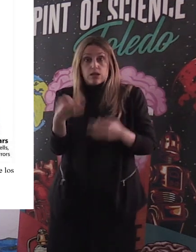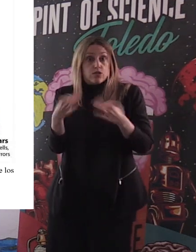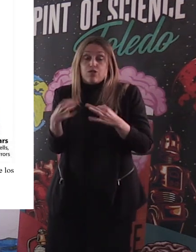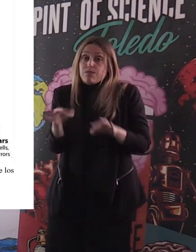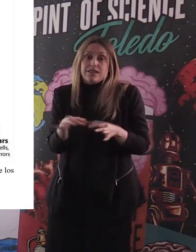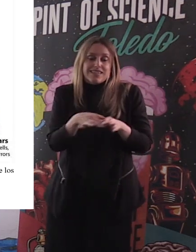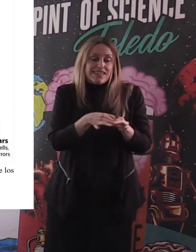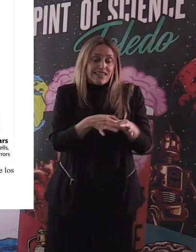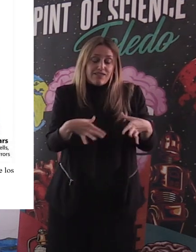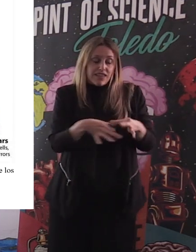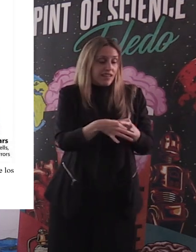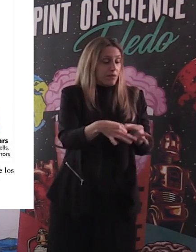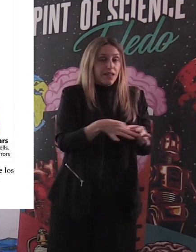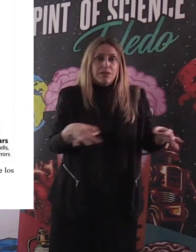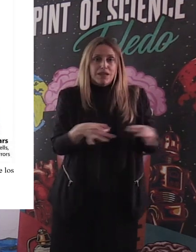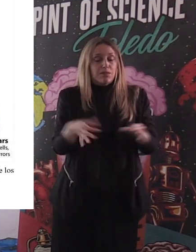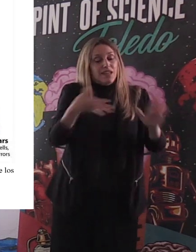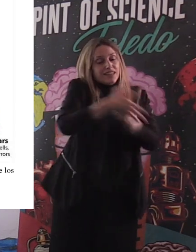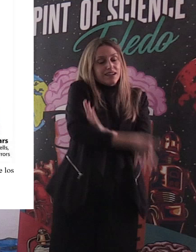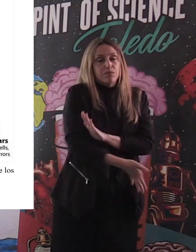pueden dividir eternamente.